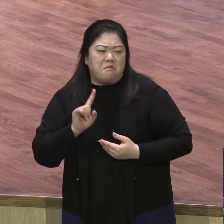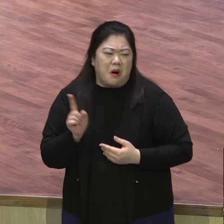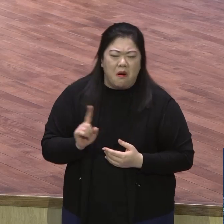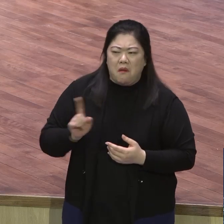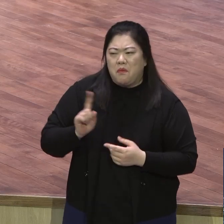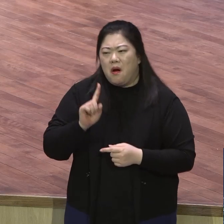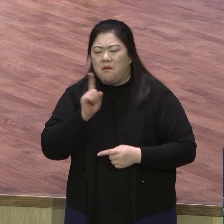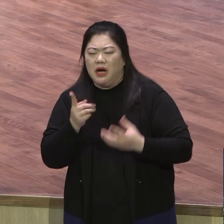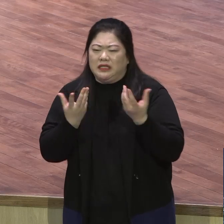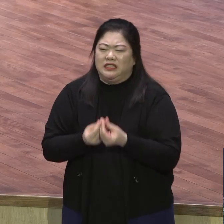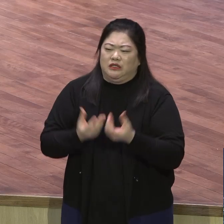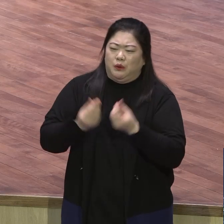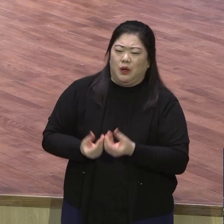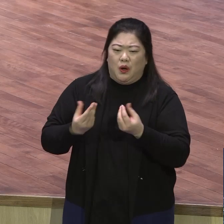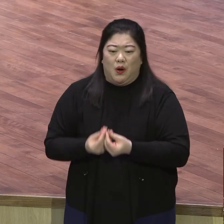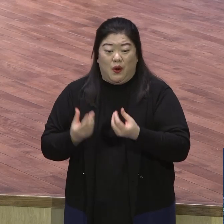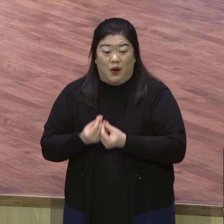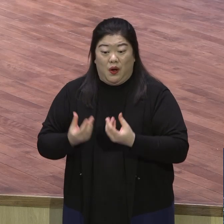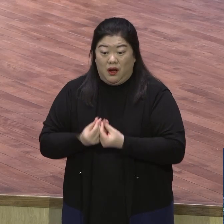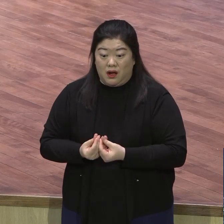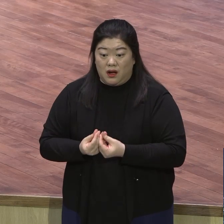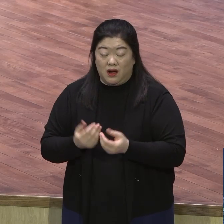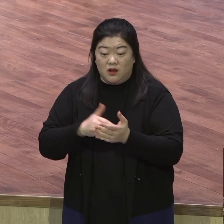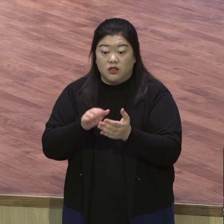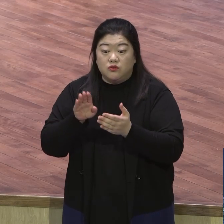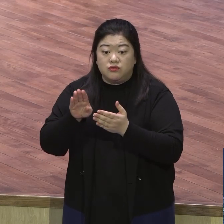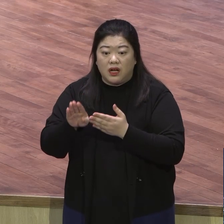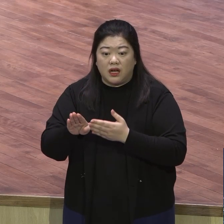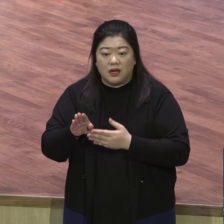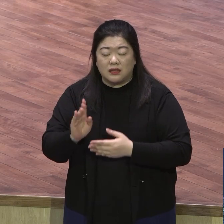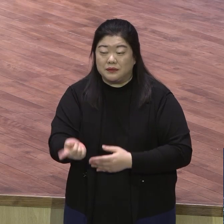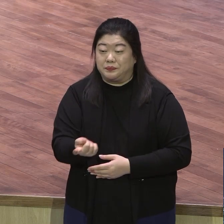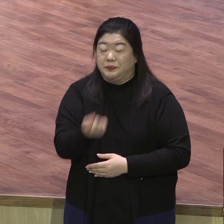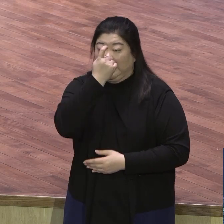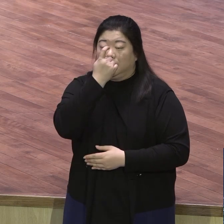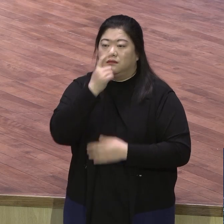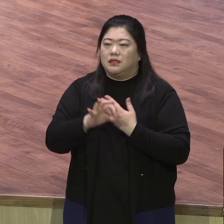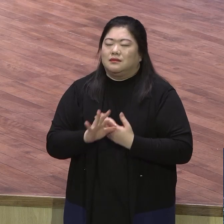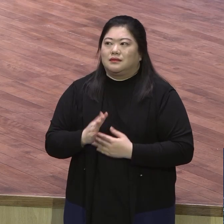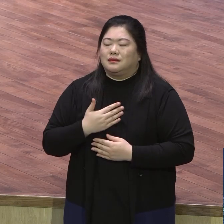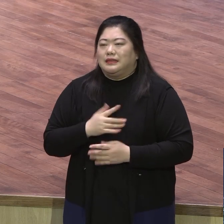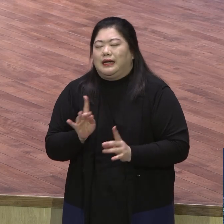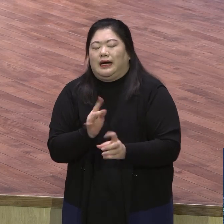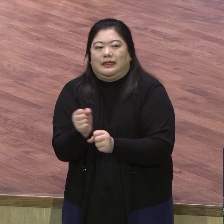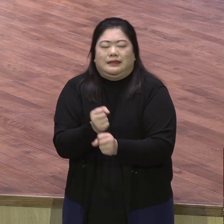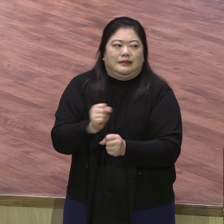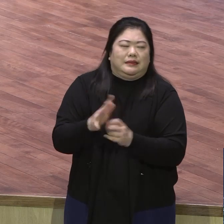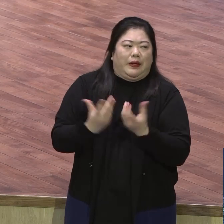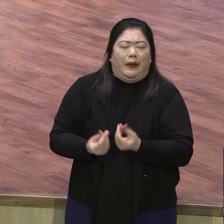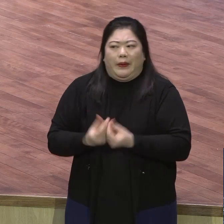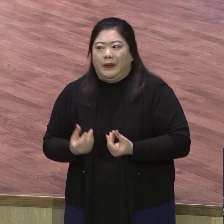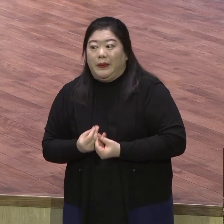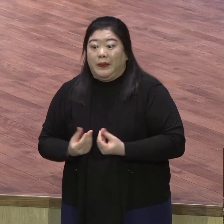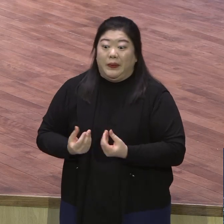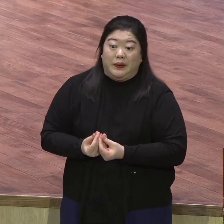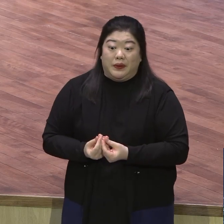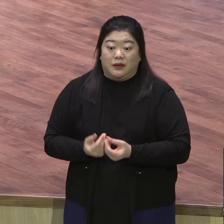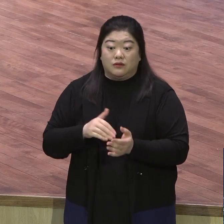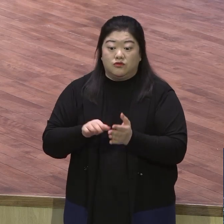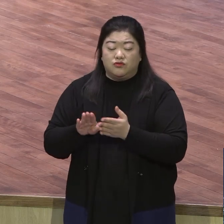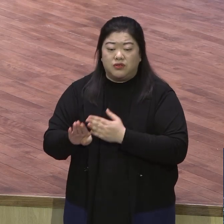변명하면서 변하지 않아요. 물을 끊고 회개해야 되는데 계속 그 이후로 그걸 합리화하기 위해서 인본주의를 씁니다.